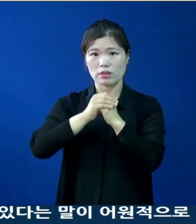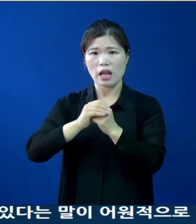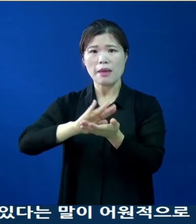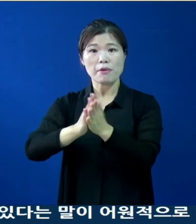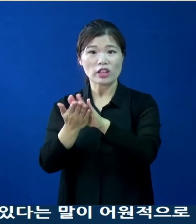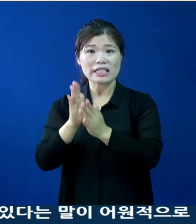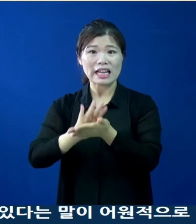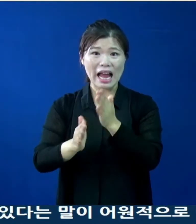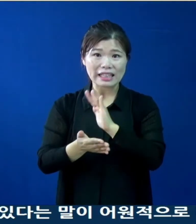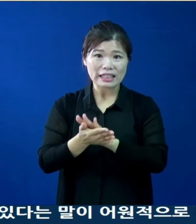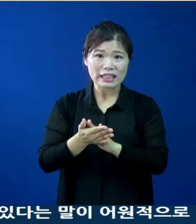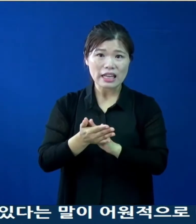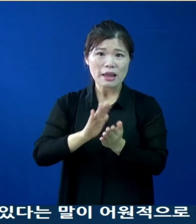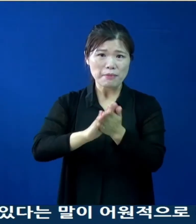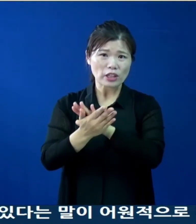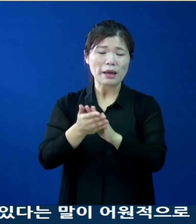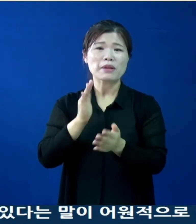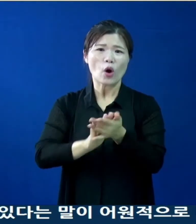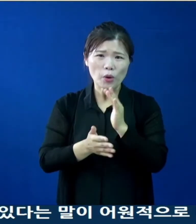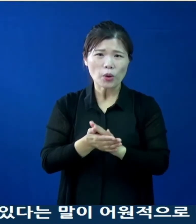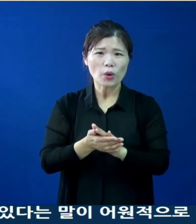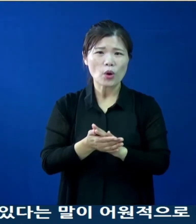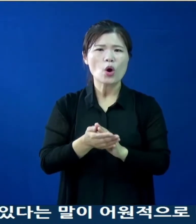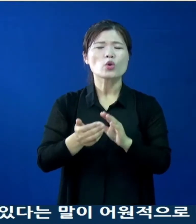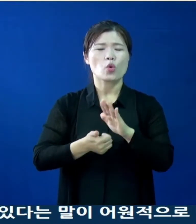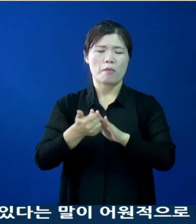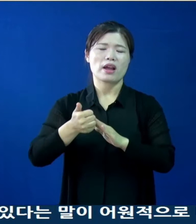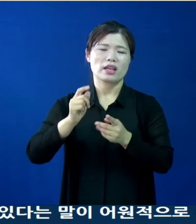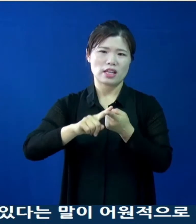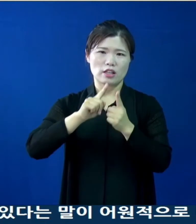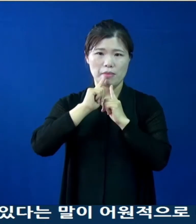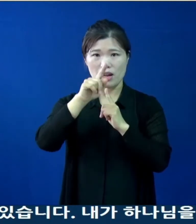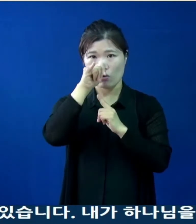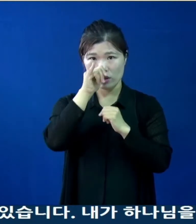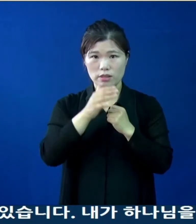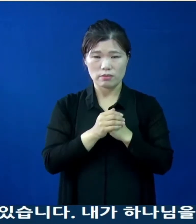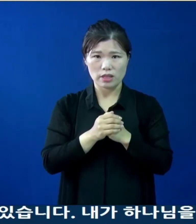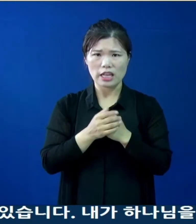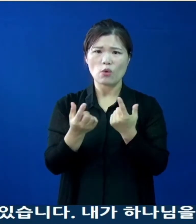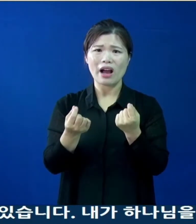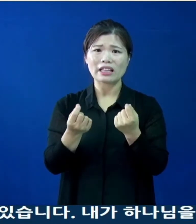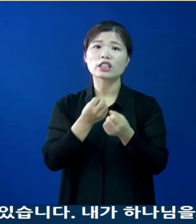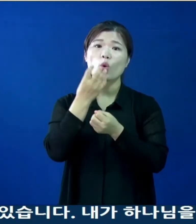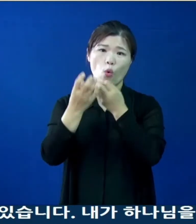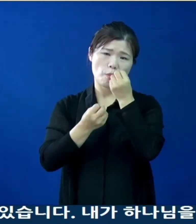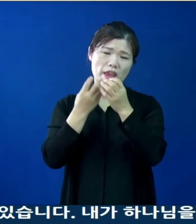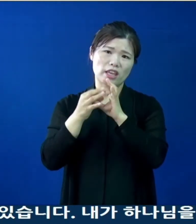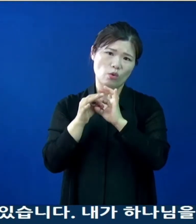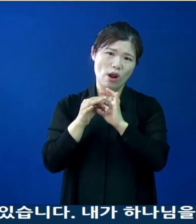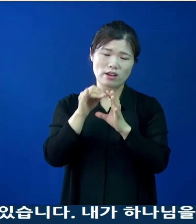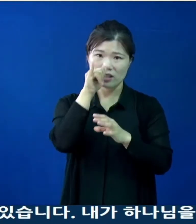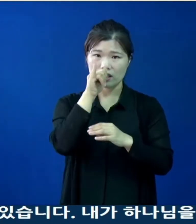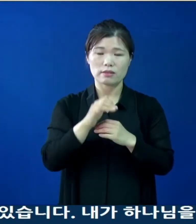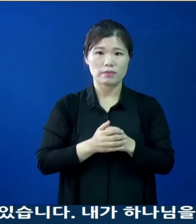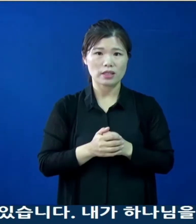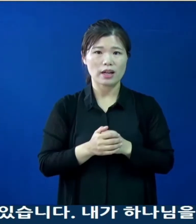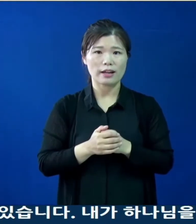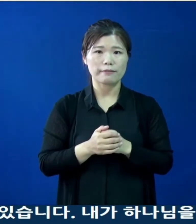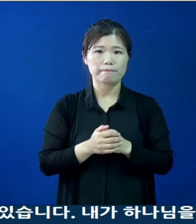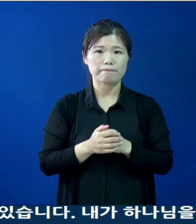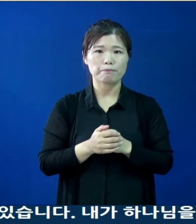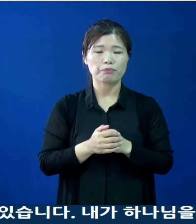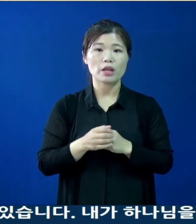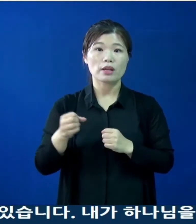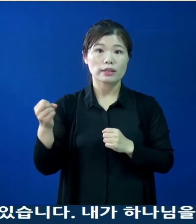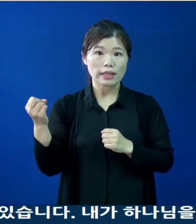때문에 나는 언제나 소망을 가질 수 있습니다. 이 고백과 관련이 되어 있다는 것이죠.